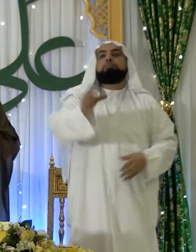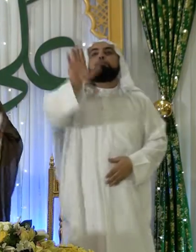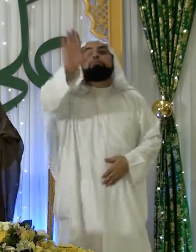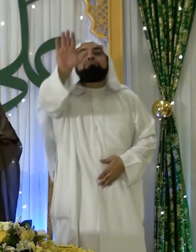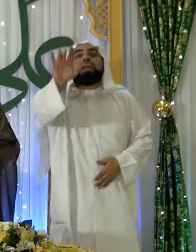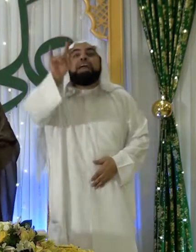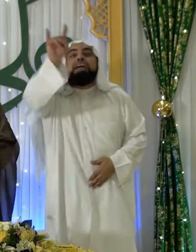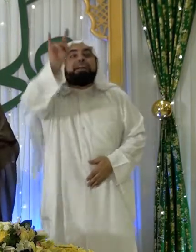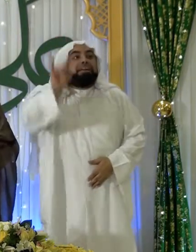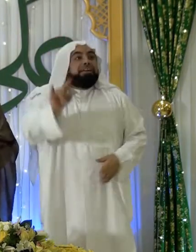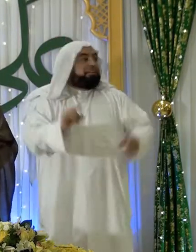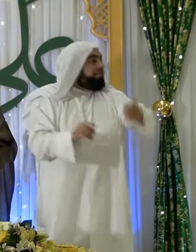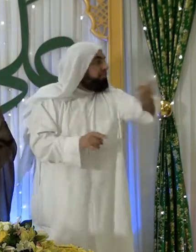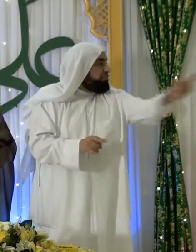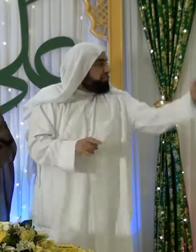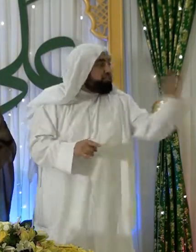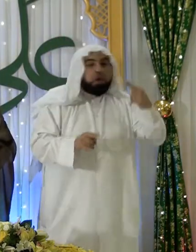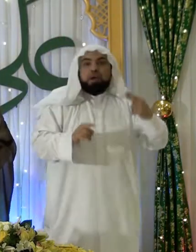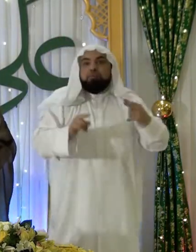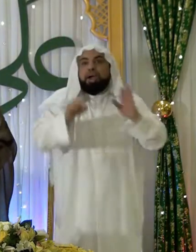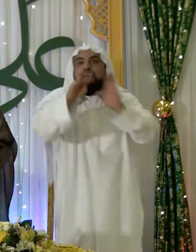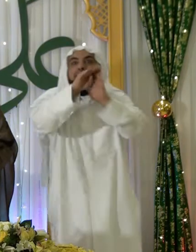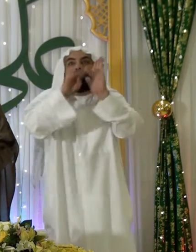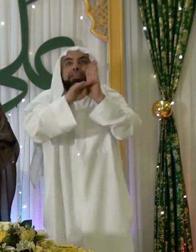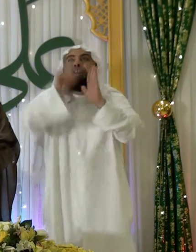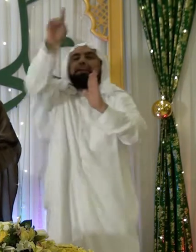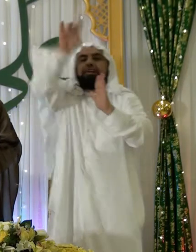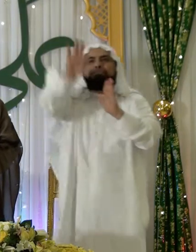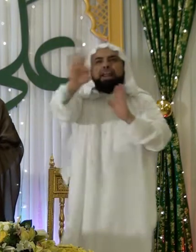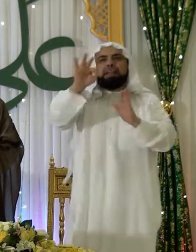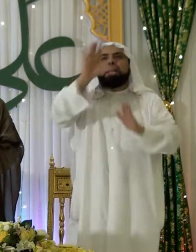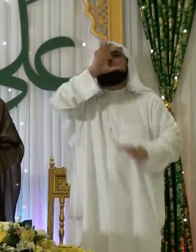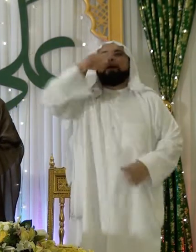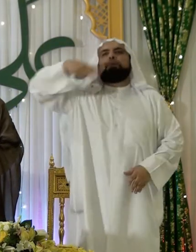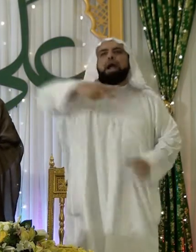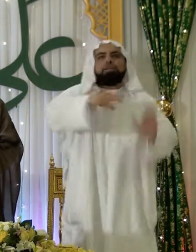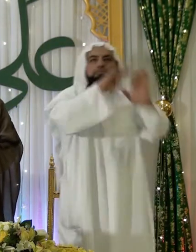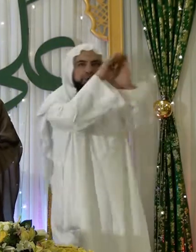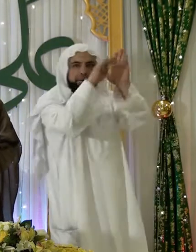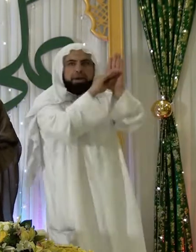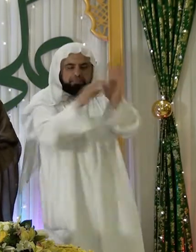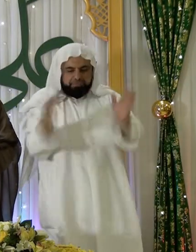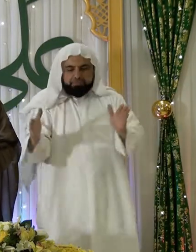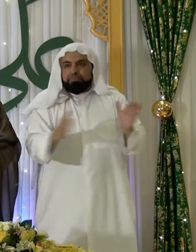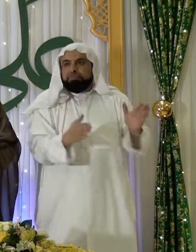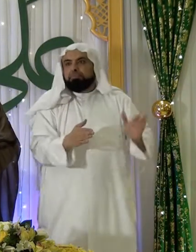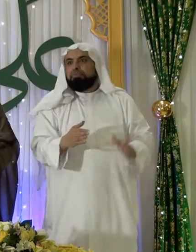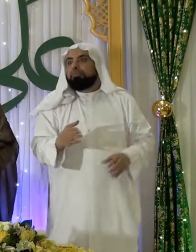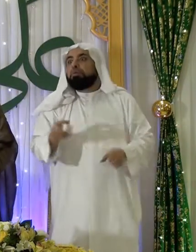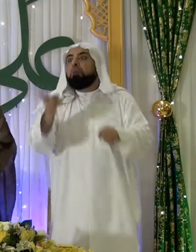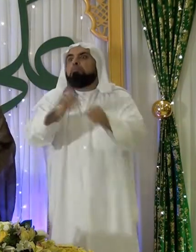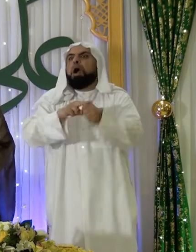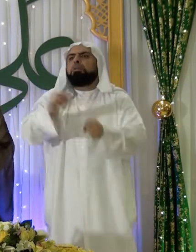الإعداد الإلهي لعلي عليه السلام.